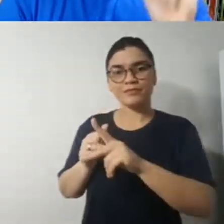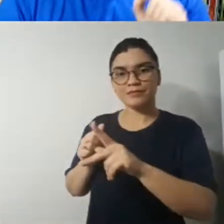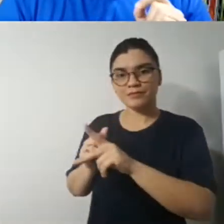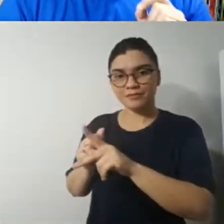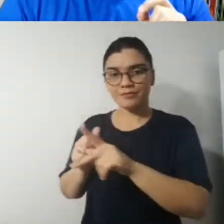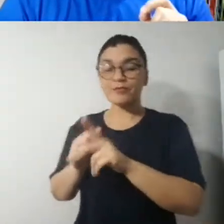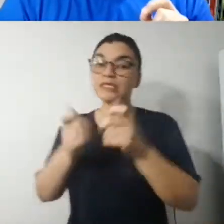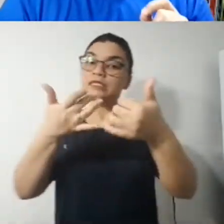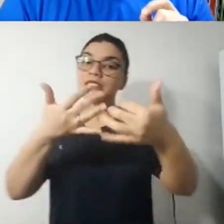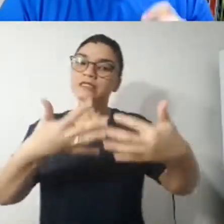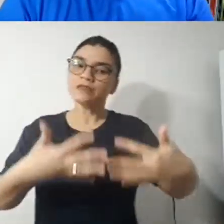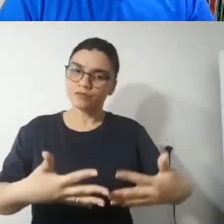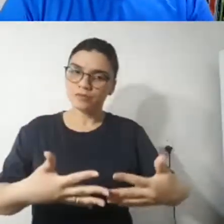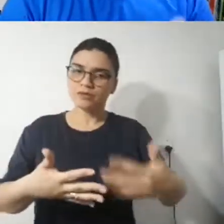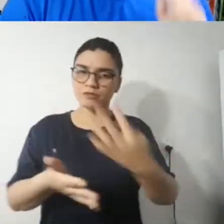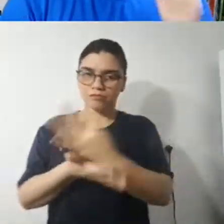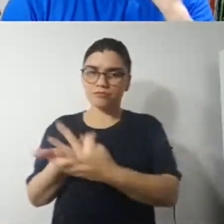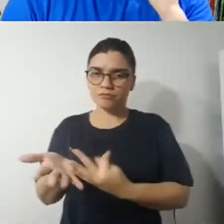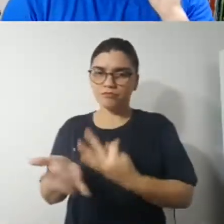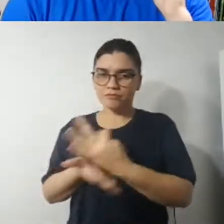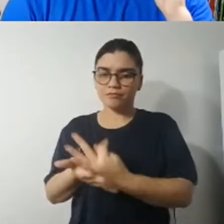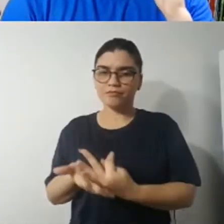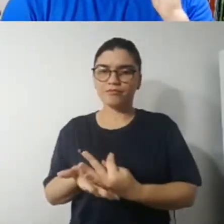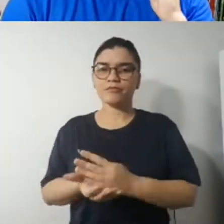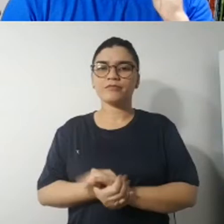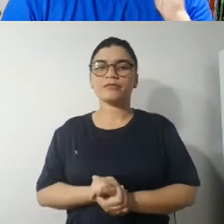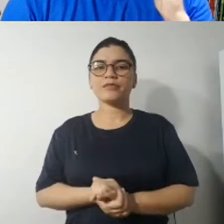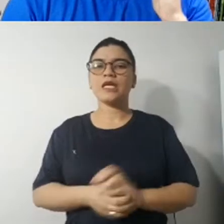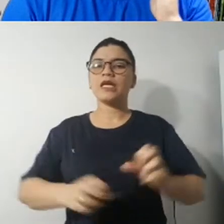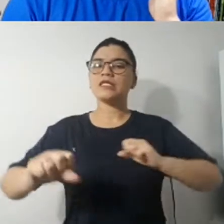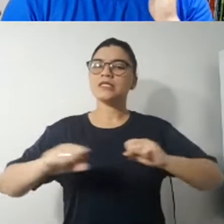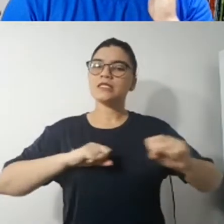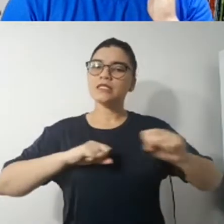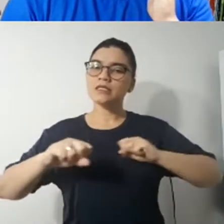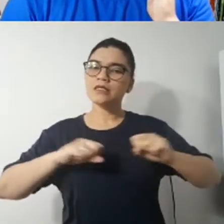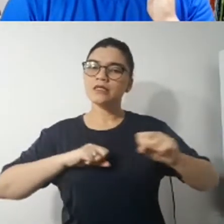texto lá do Salmo, capítulo